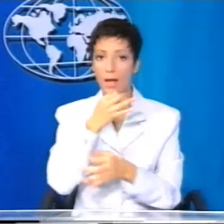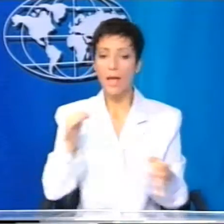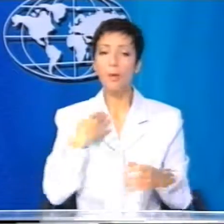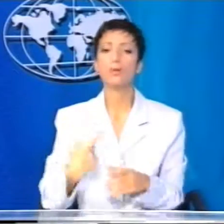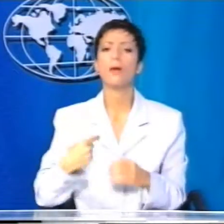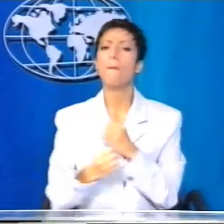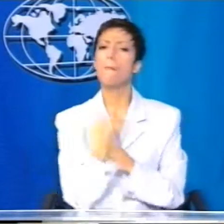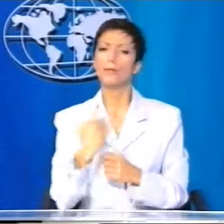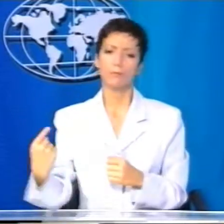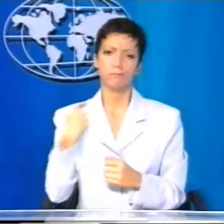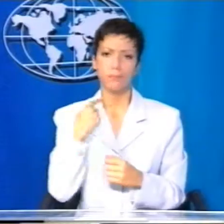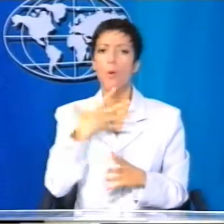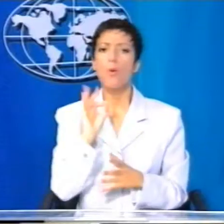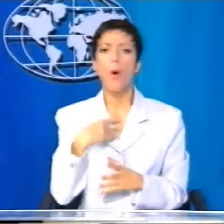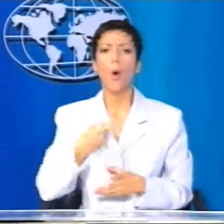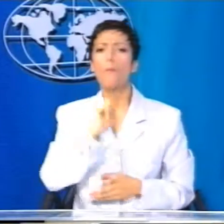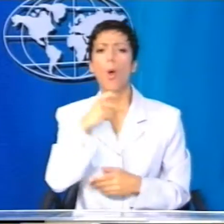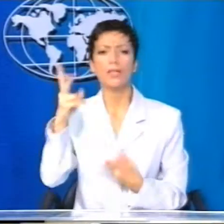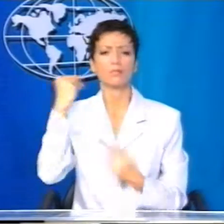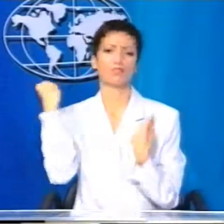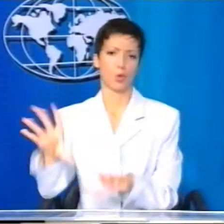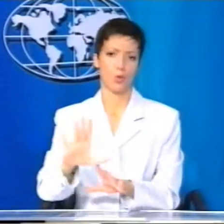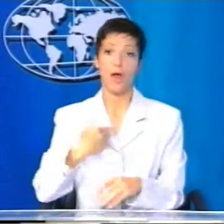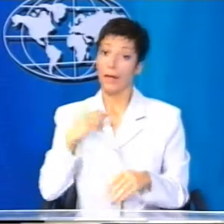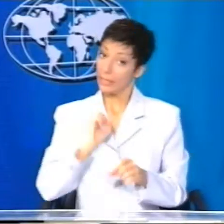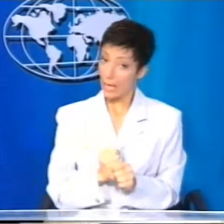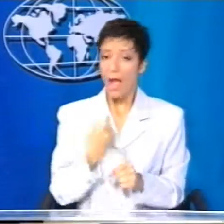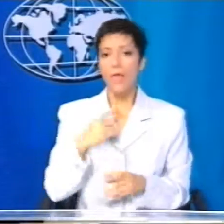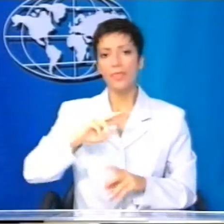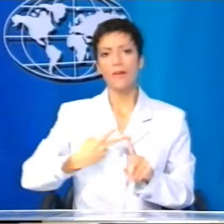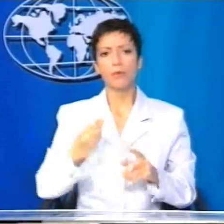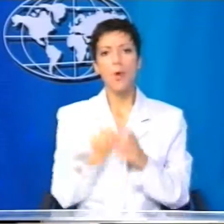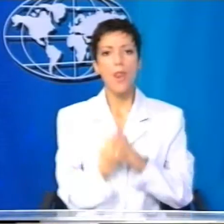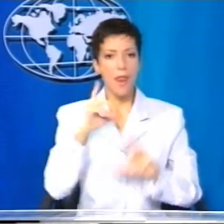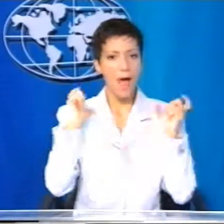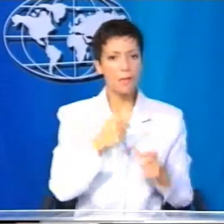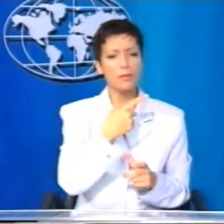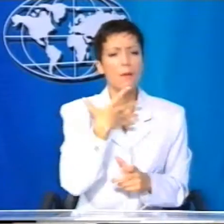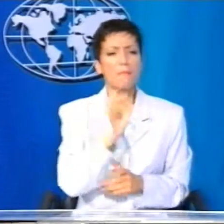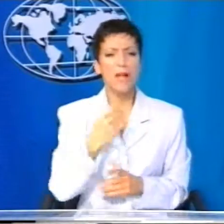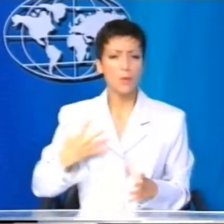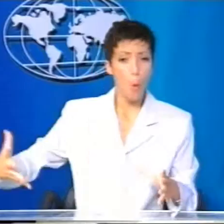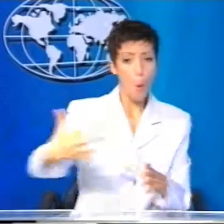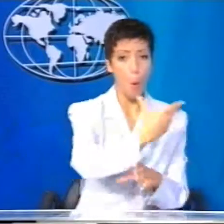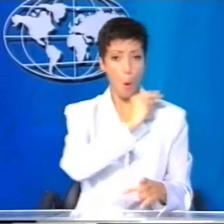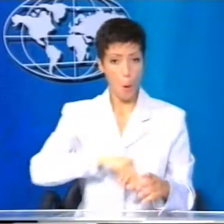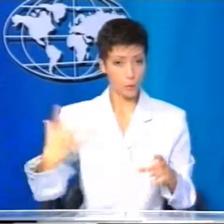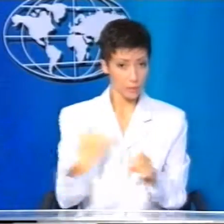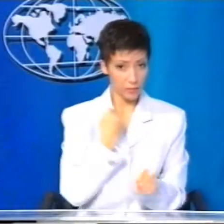της πολιτικής του και ότι η Νέα Δημοκρατία δεν εισέπραξε όλο το ποσοστό των δυσαρεστημένων. Ικανοποιημένος με την